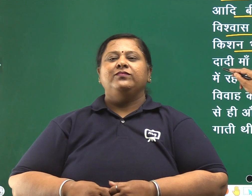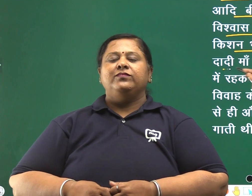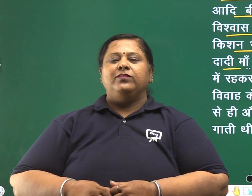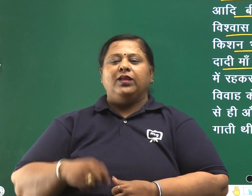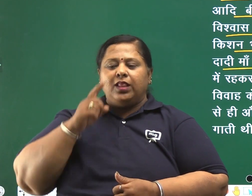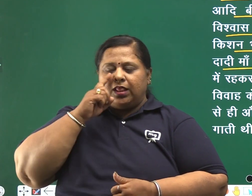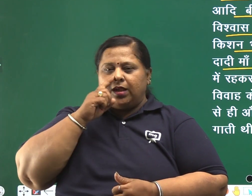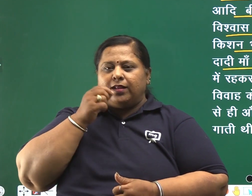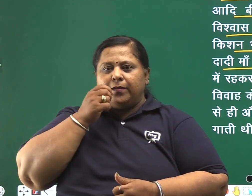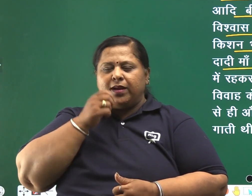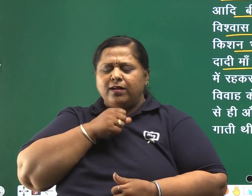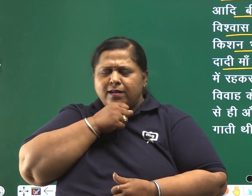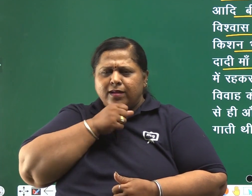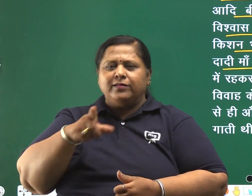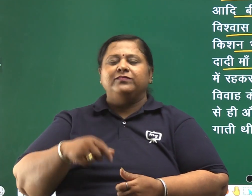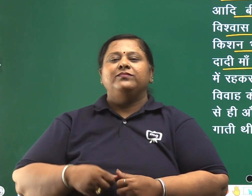दादी माँ ने